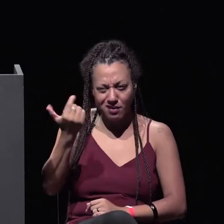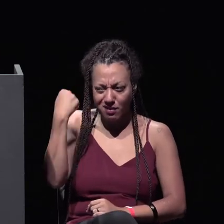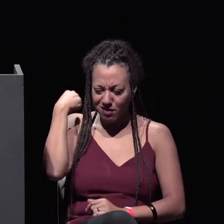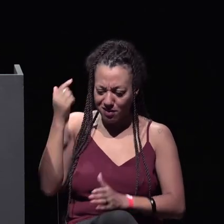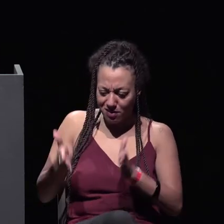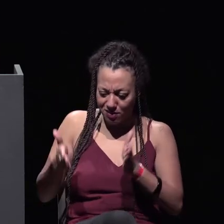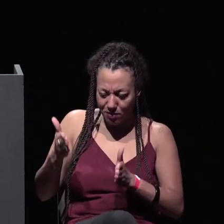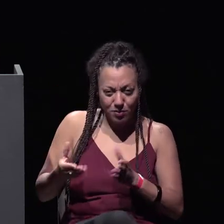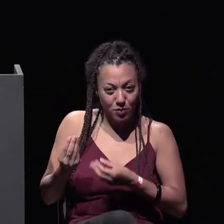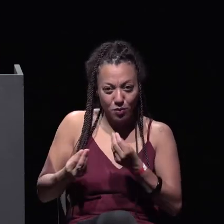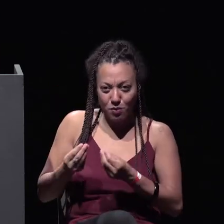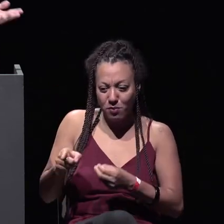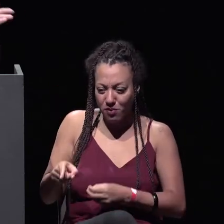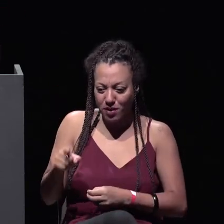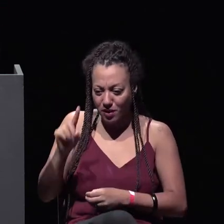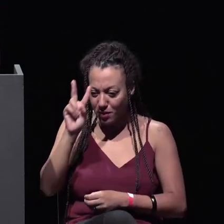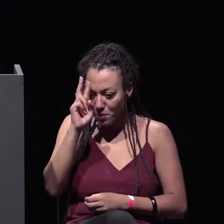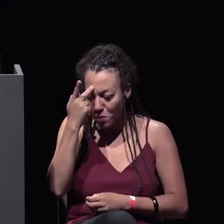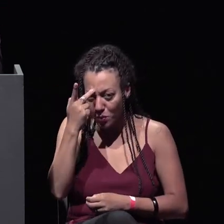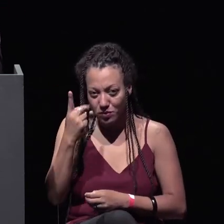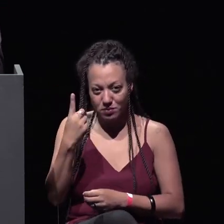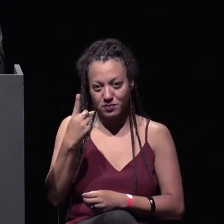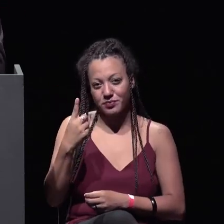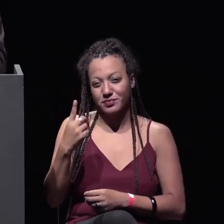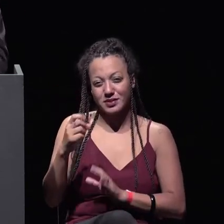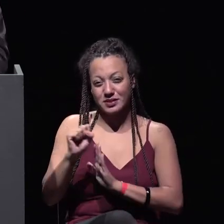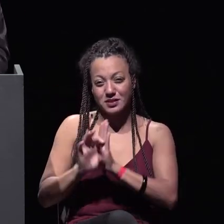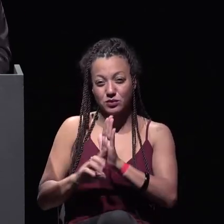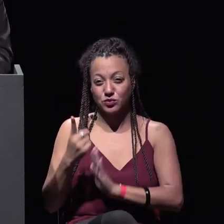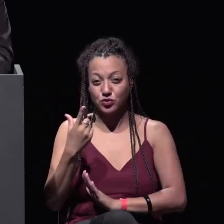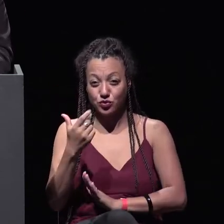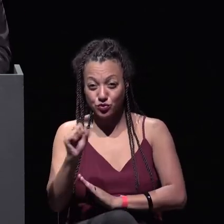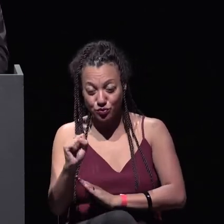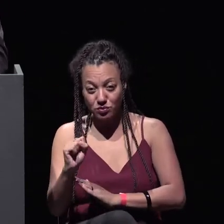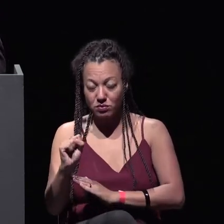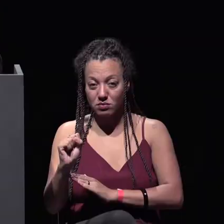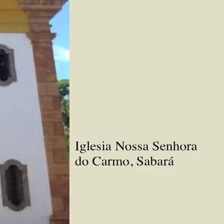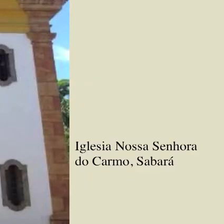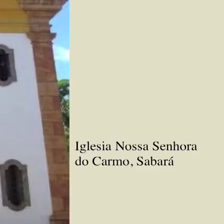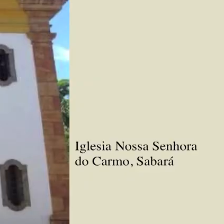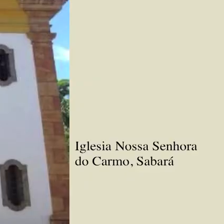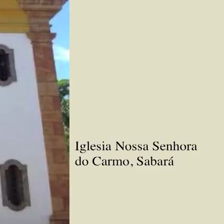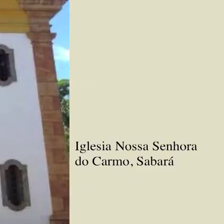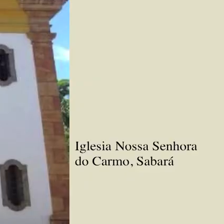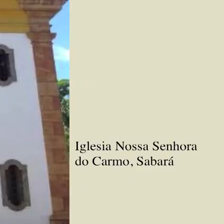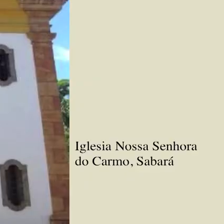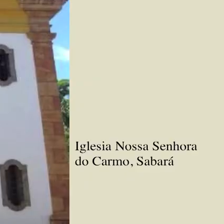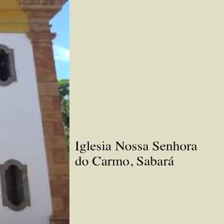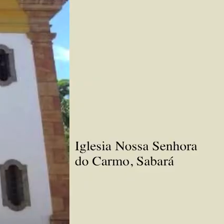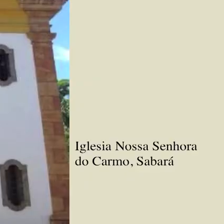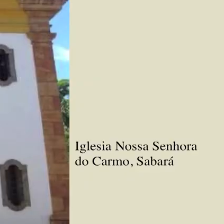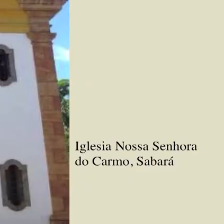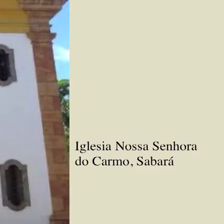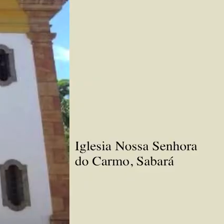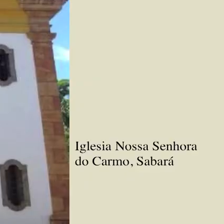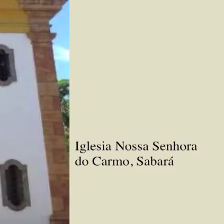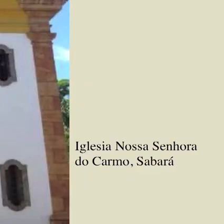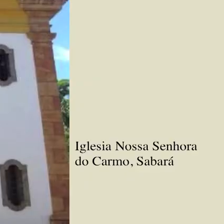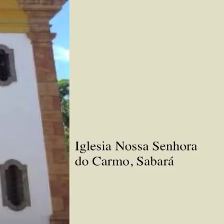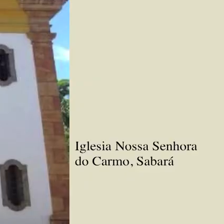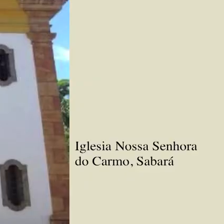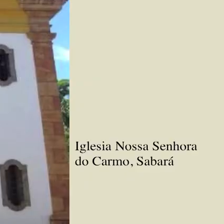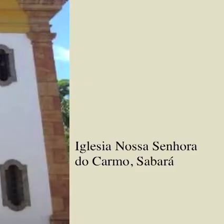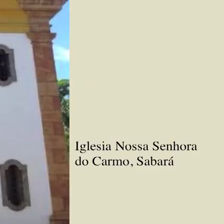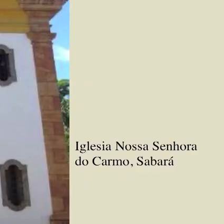essa mudança na parte dos anos 80 então só pra gente já e encaminhando aqui para oprah conclusão